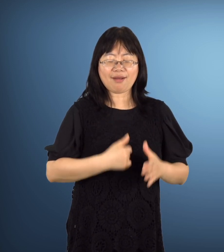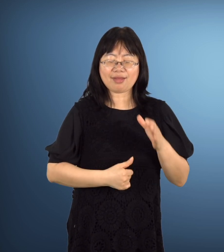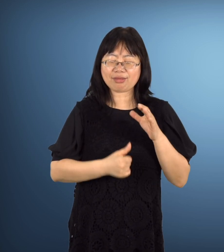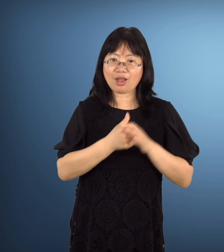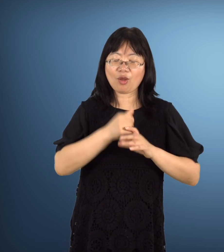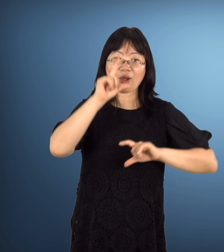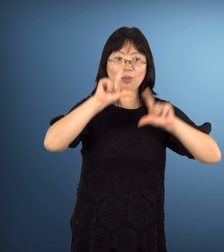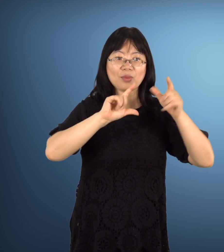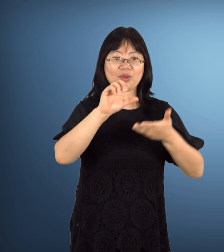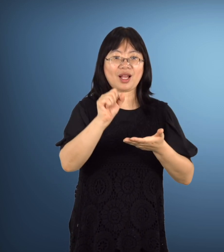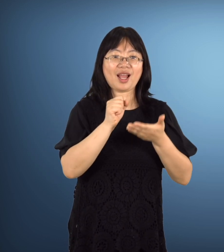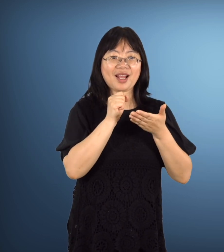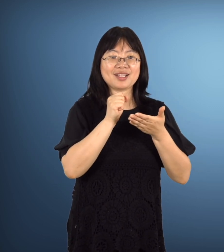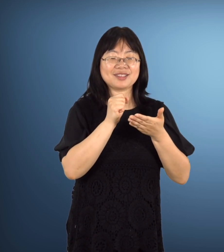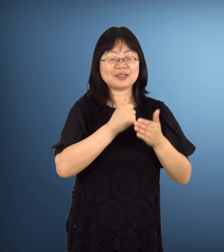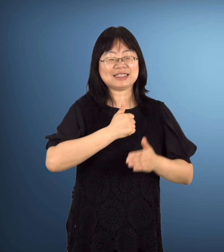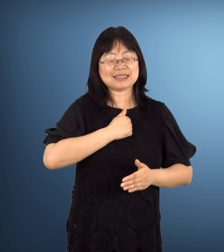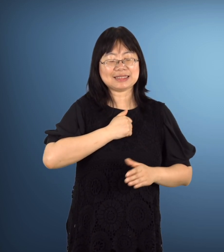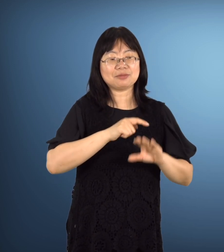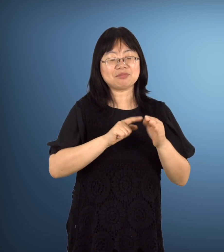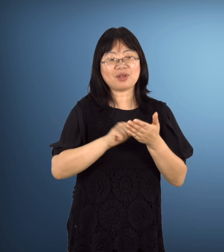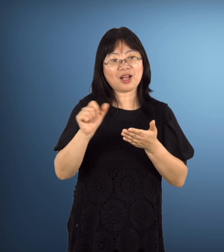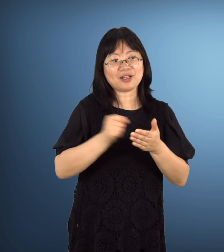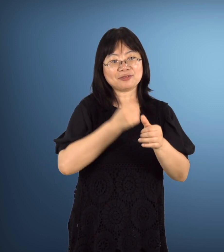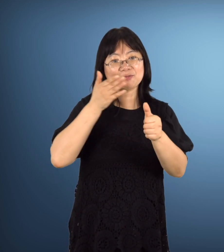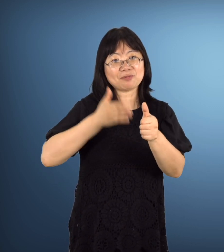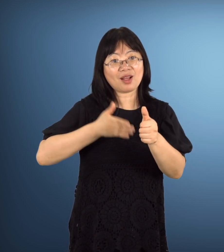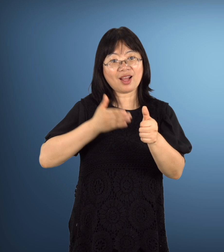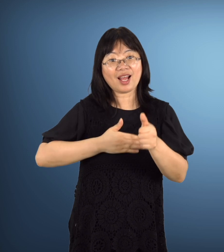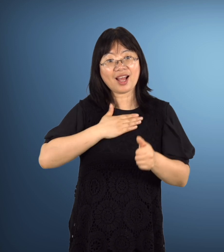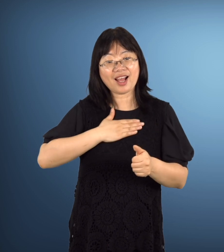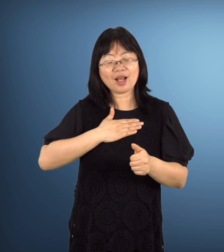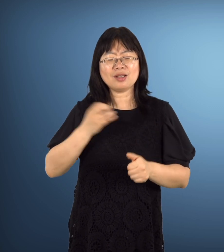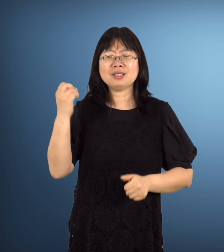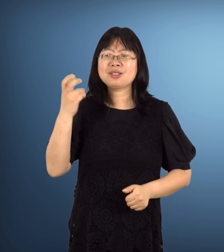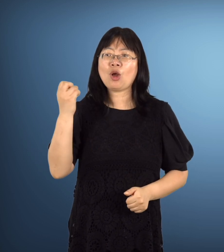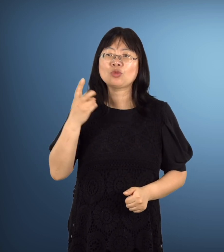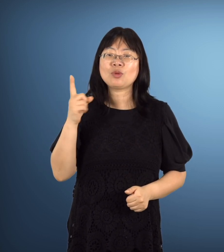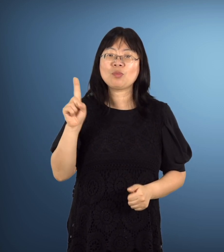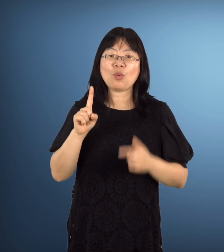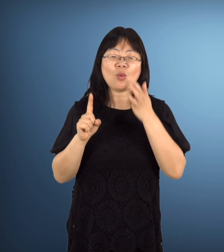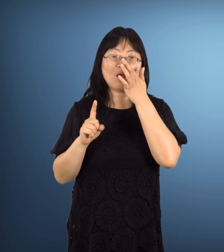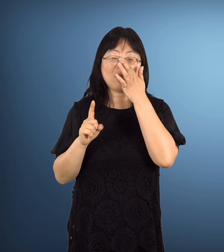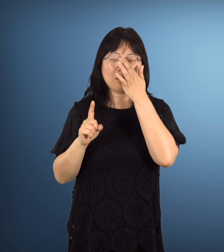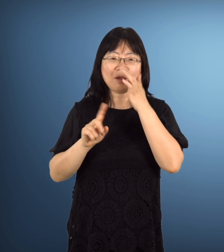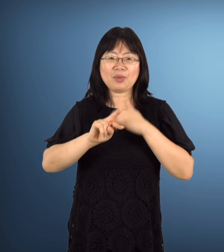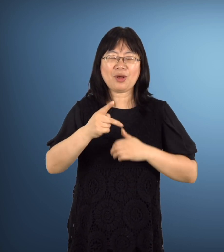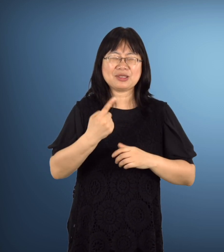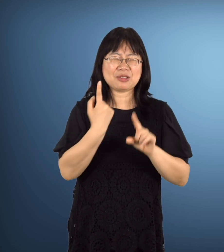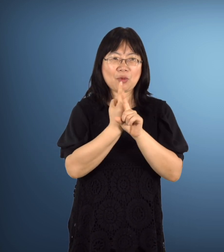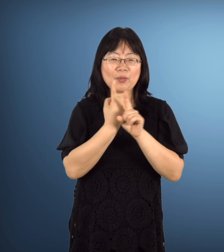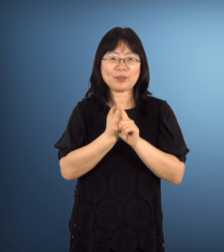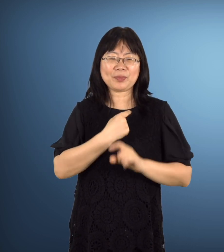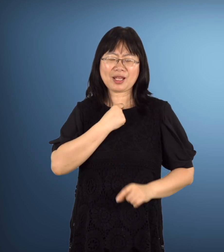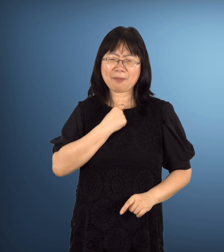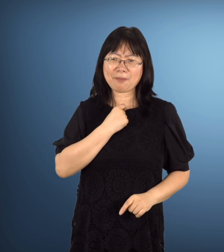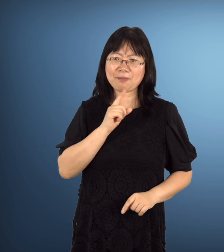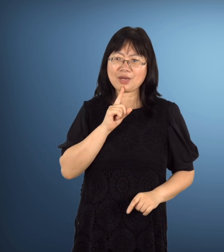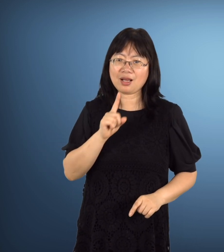독창적인 모습으로 긍지를 가져야 됩니다. 그거 자꾸 뭐 바꾸겠다고 고치겠다고